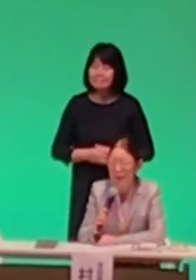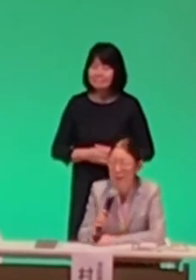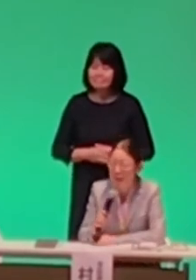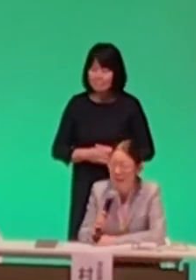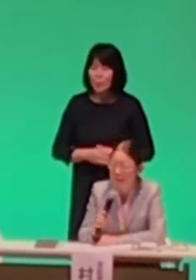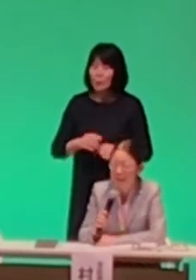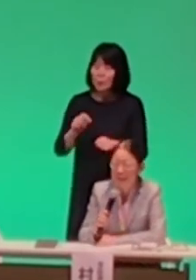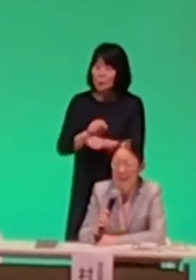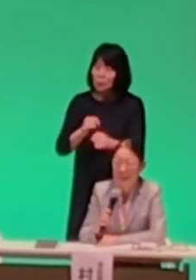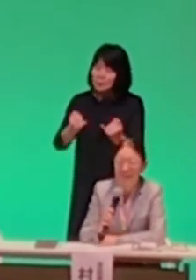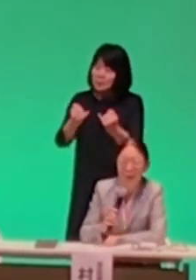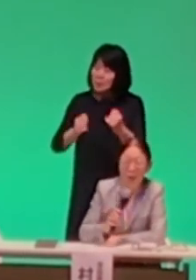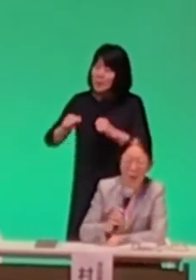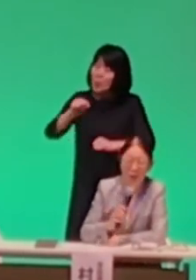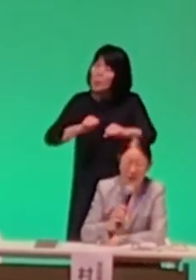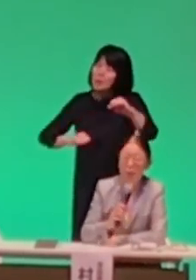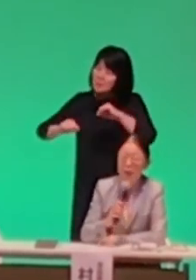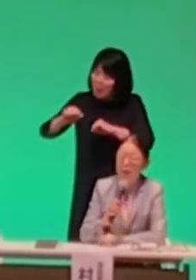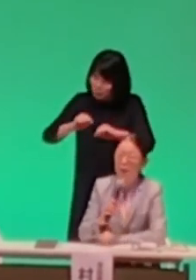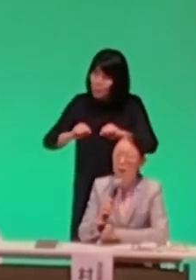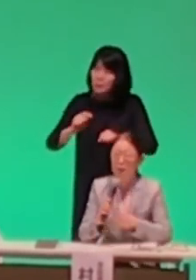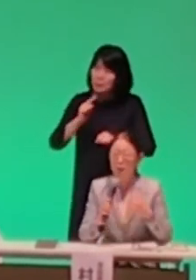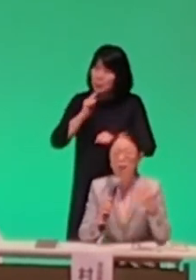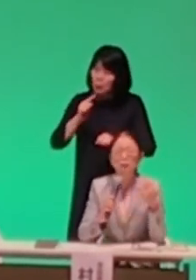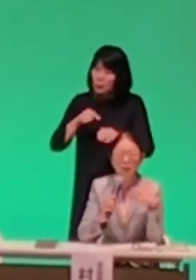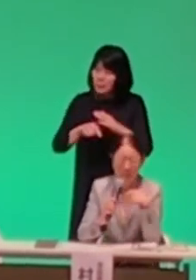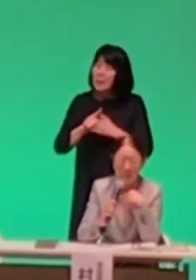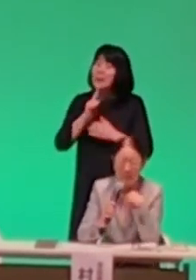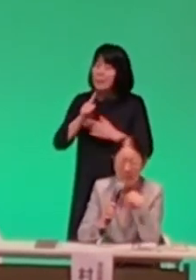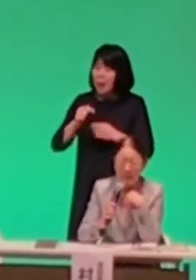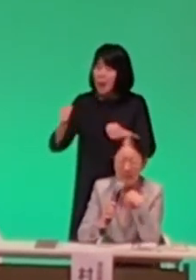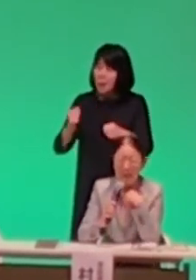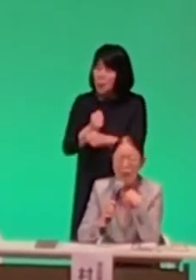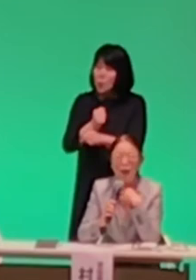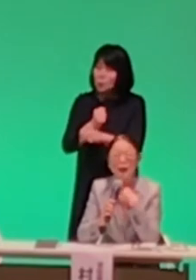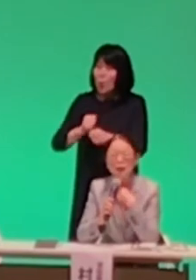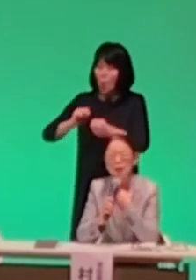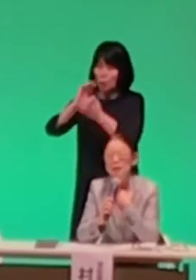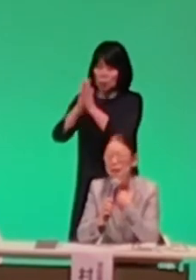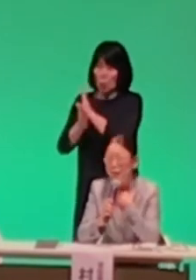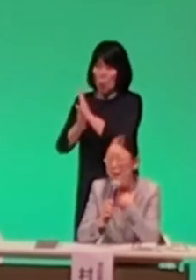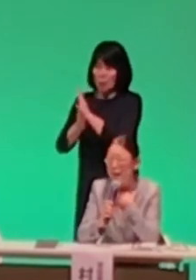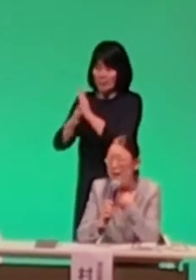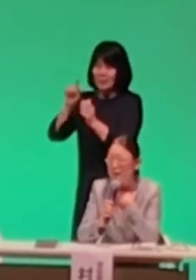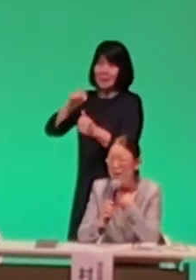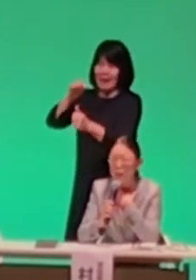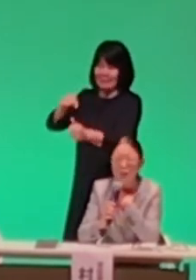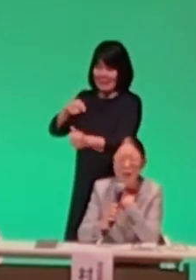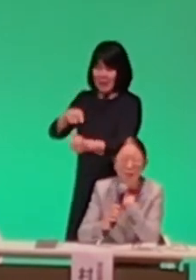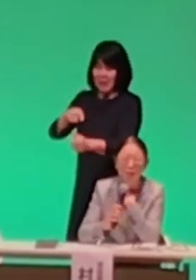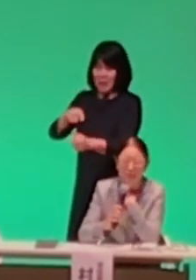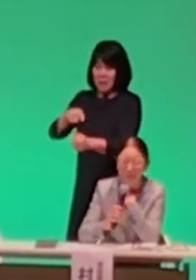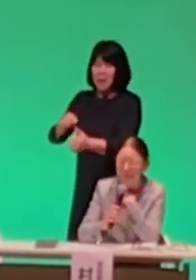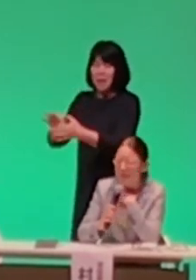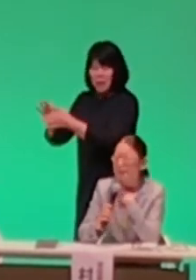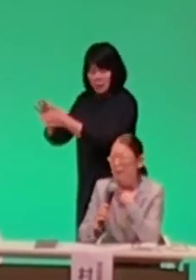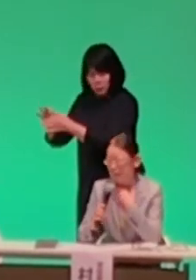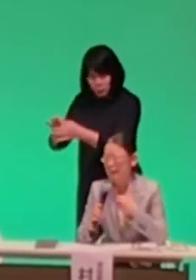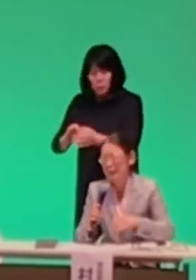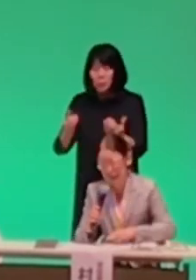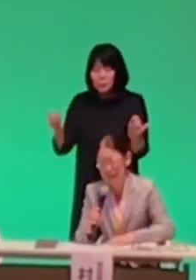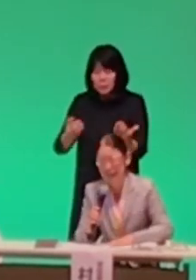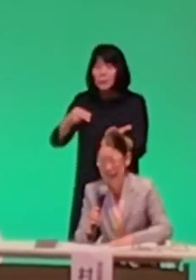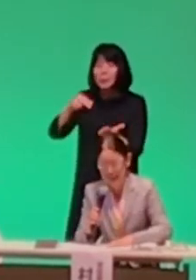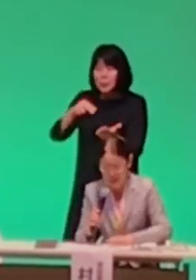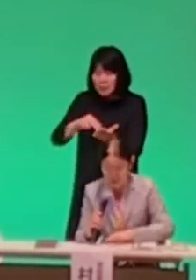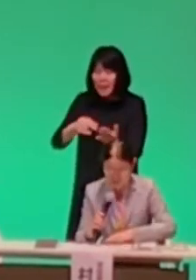特に、まあ、女性の活躍っていう意味で言うと労働省に入りましたので、ずっと、まあ、仕事としてそれ